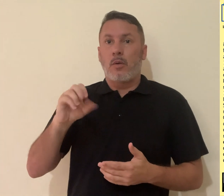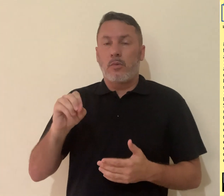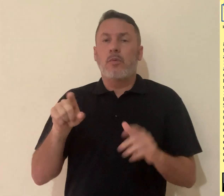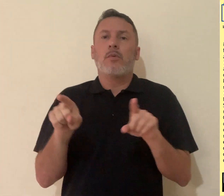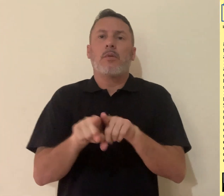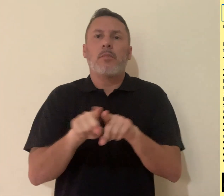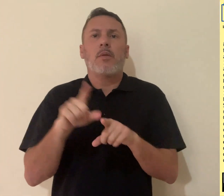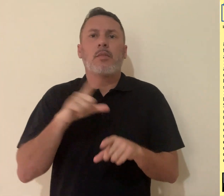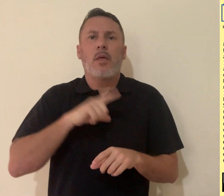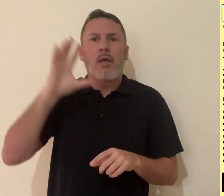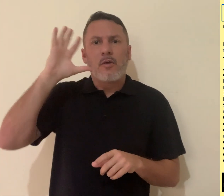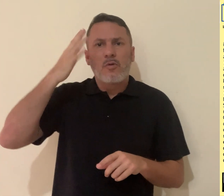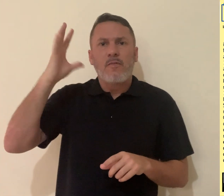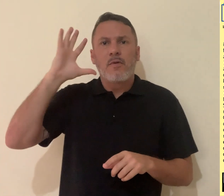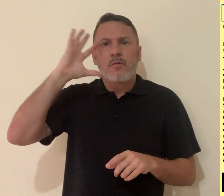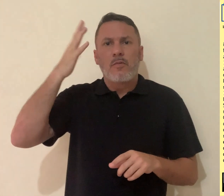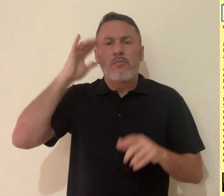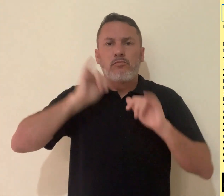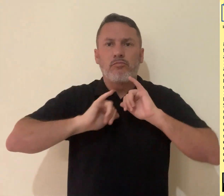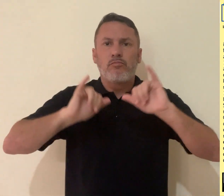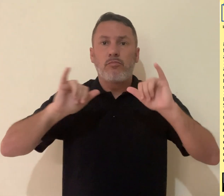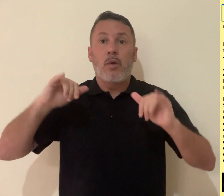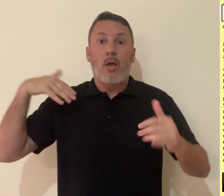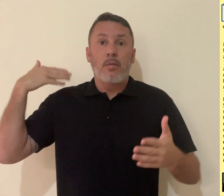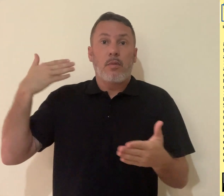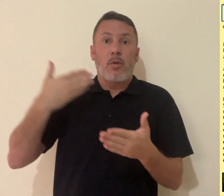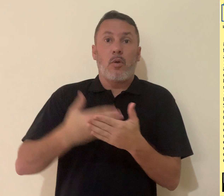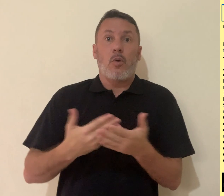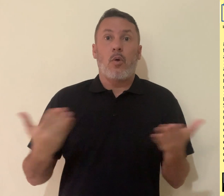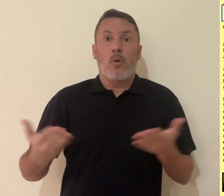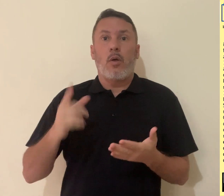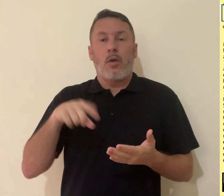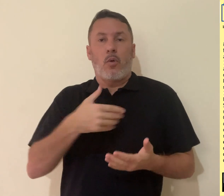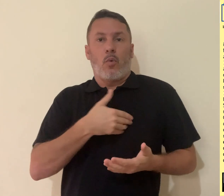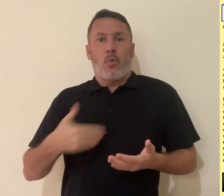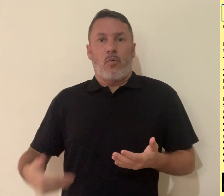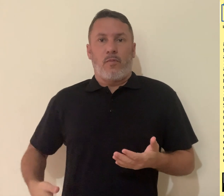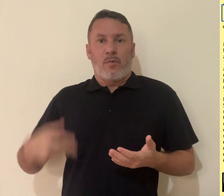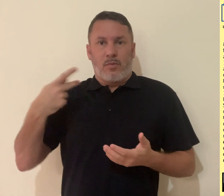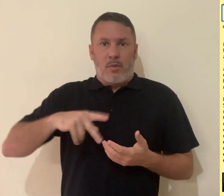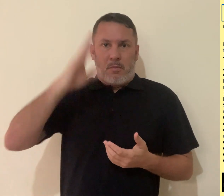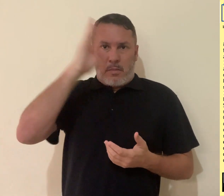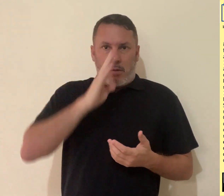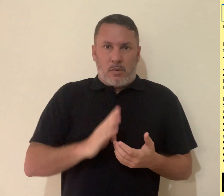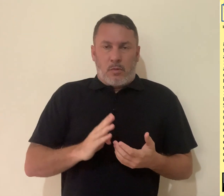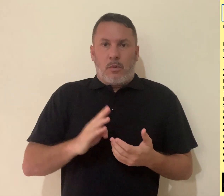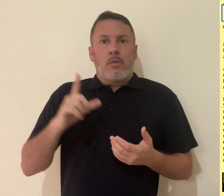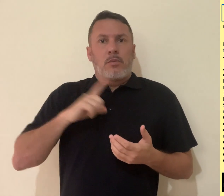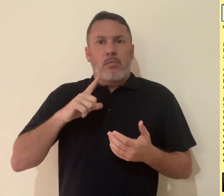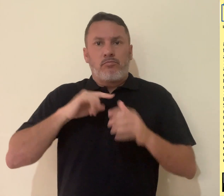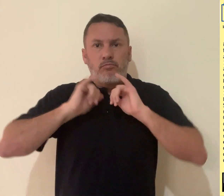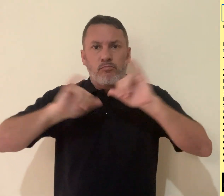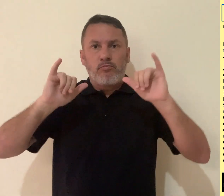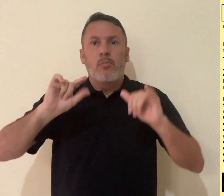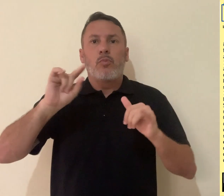de contenção da doença anunciadas até o momento pelos órgãos governamentais espera oi gente nota técnica